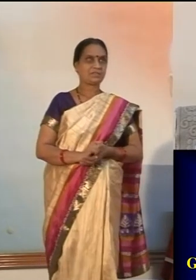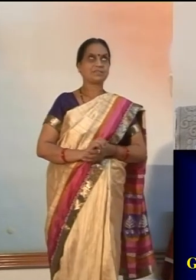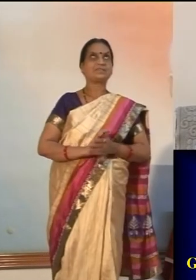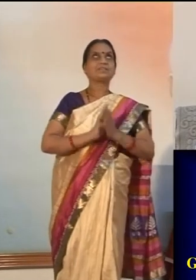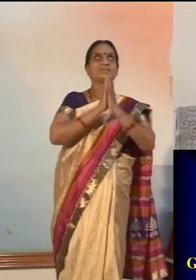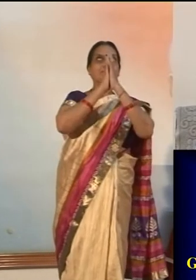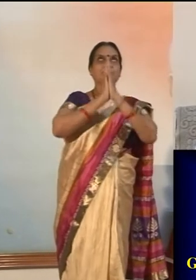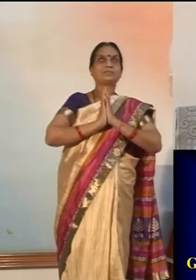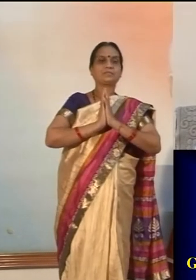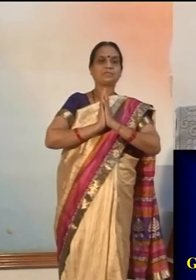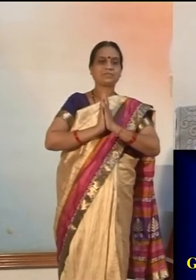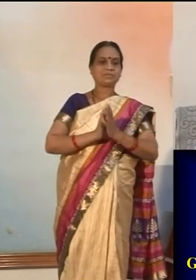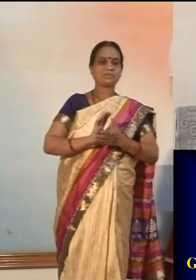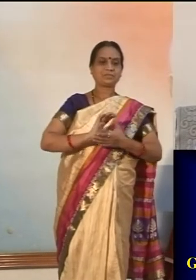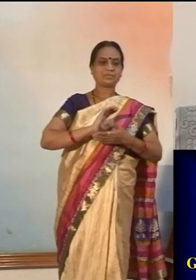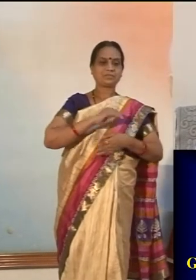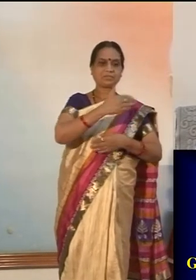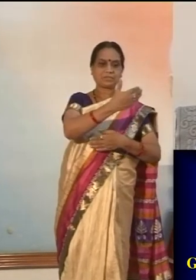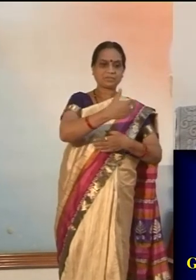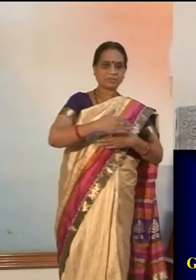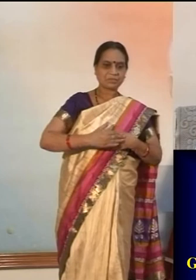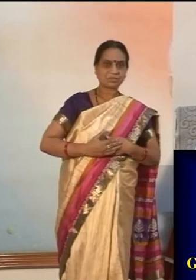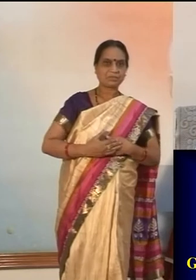भगवान मदद किसकी करते हैं?